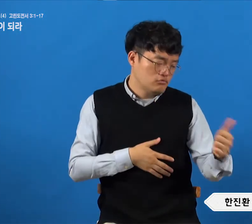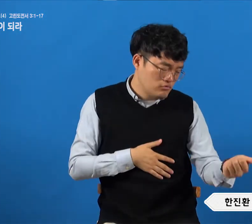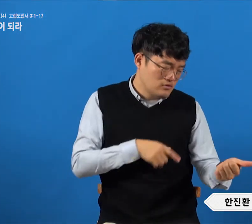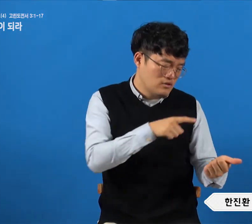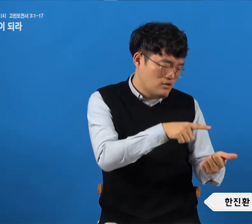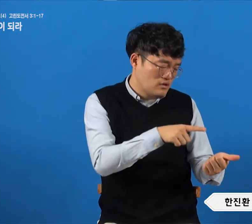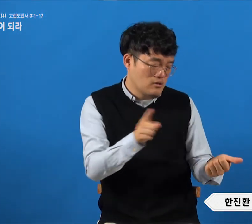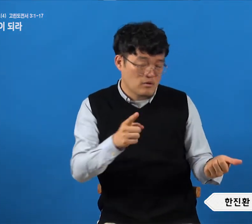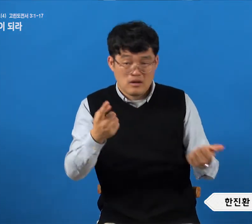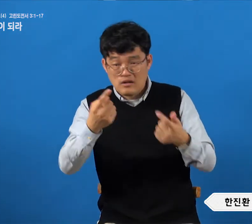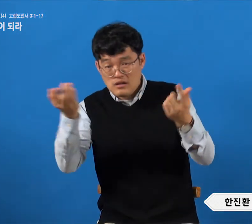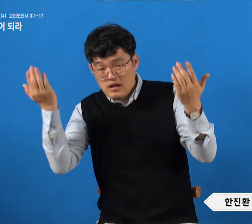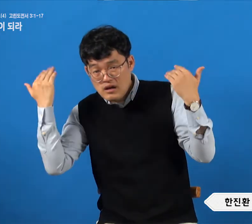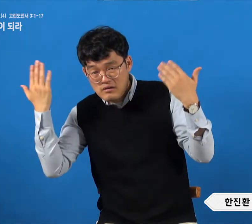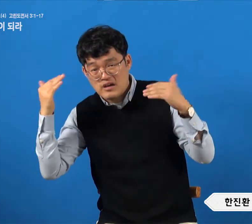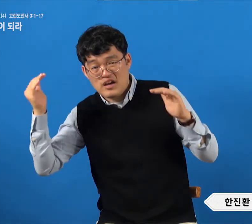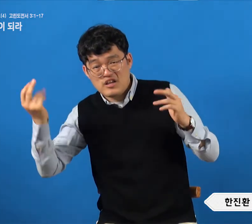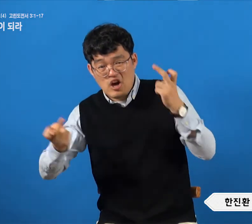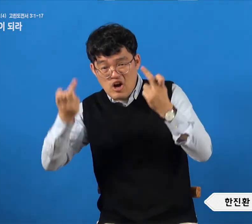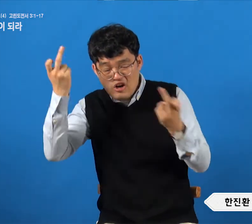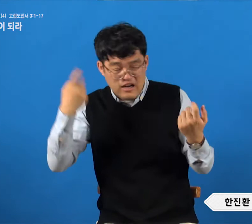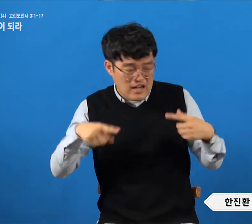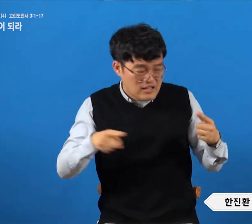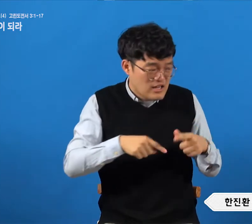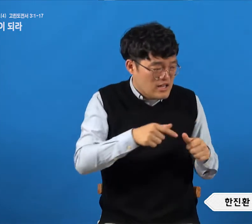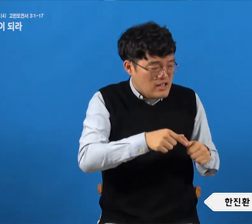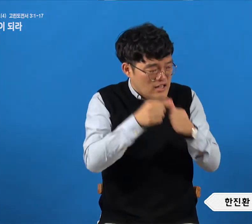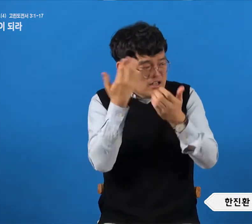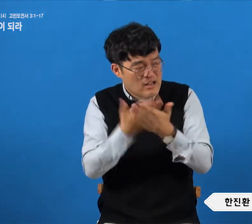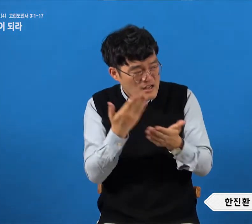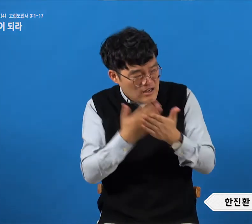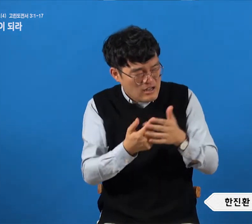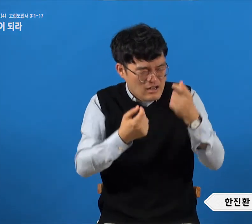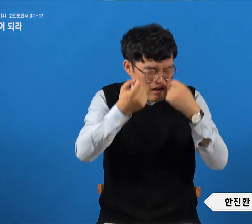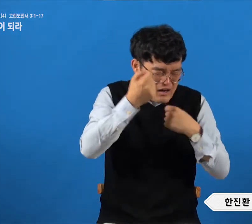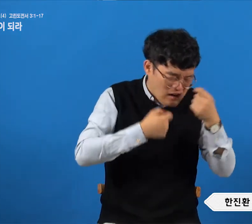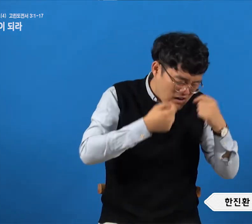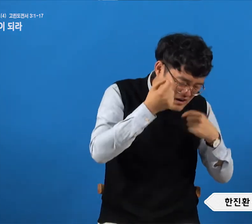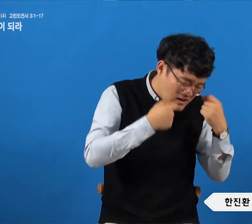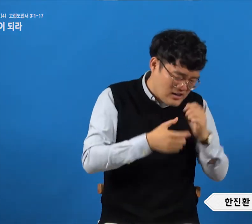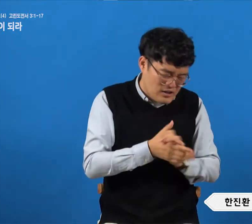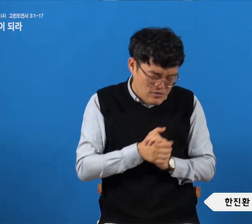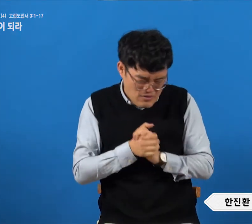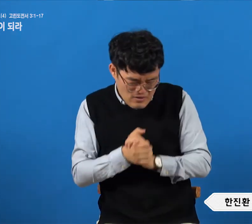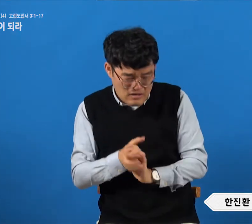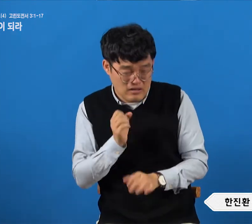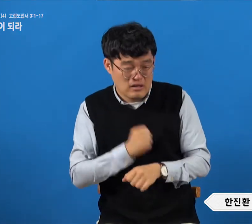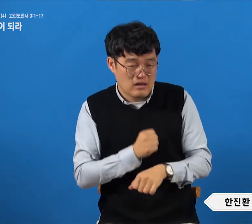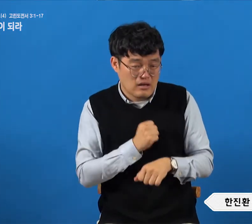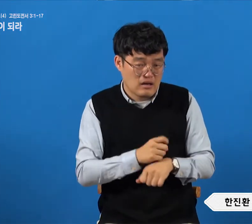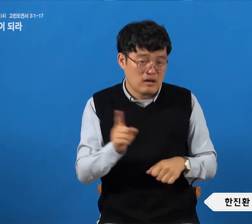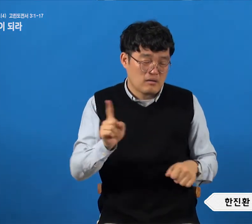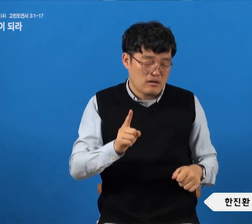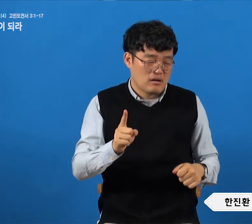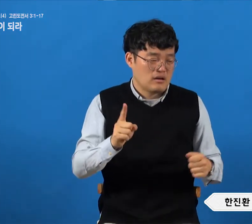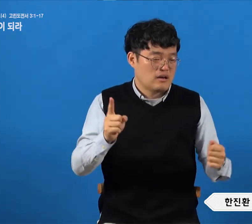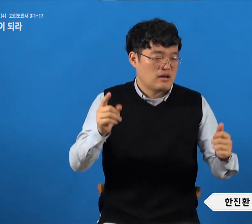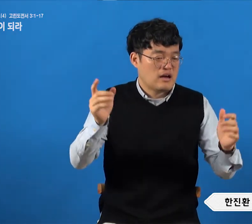죽은 청년을 앞에 두고 대학부 형제자매들이 둘러서서 살려달라고 눈물로 기도하던 일이며